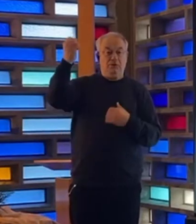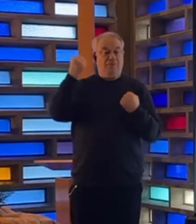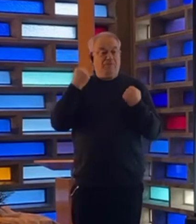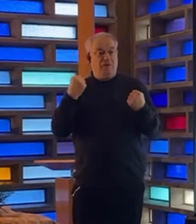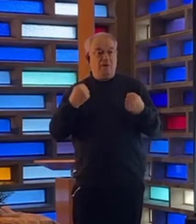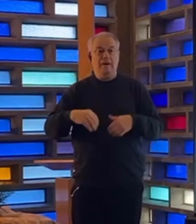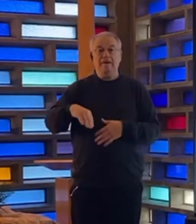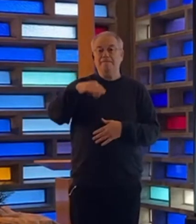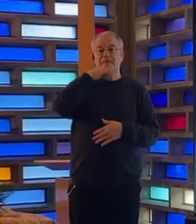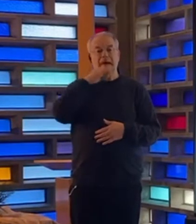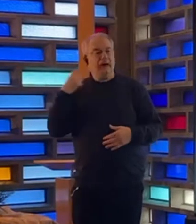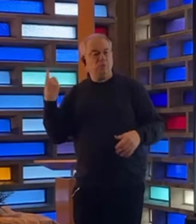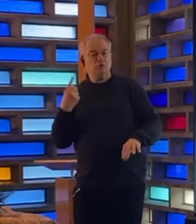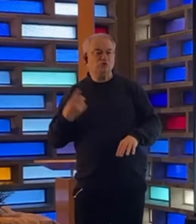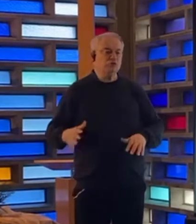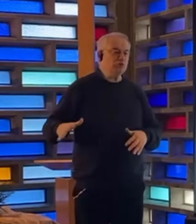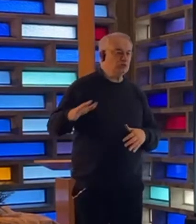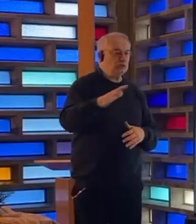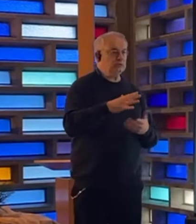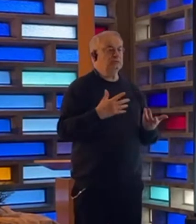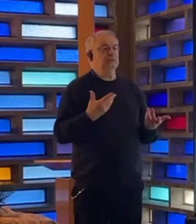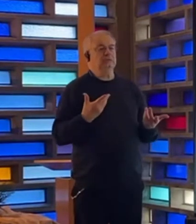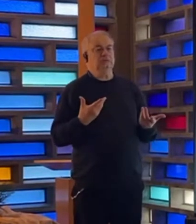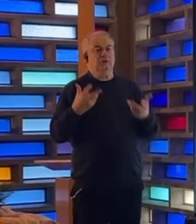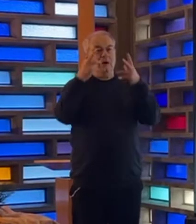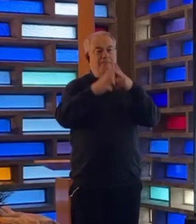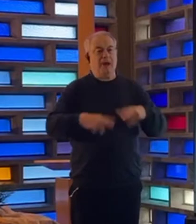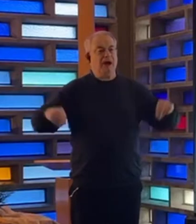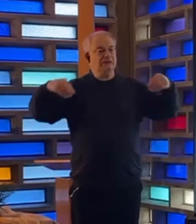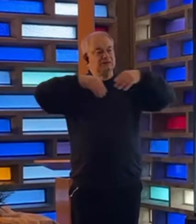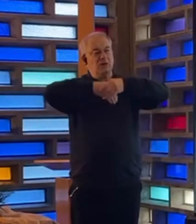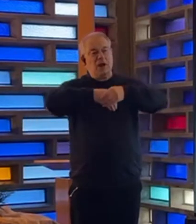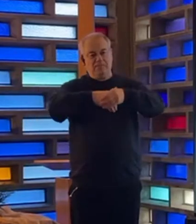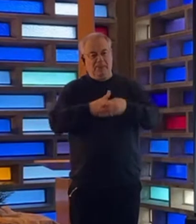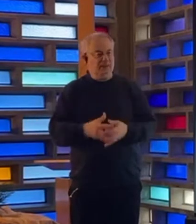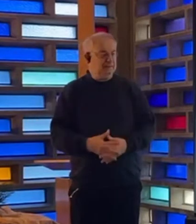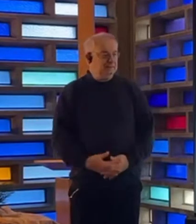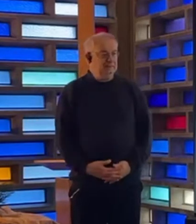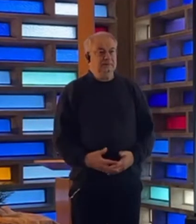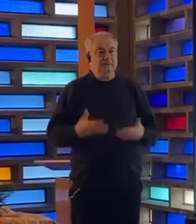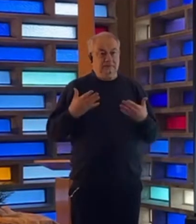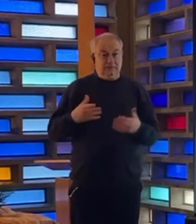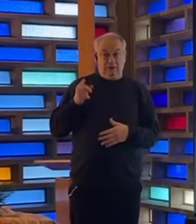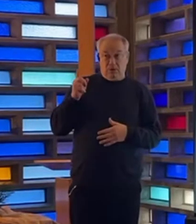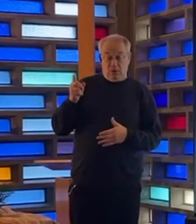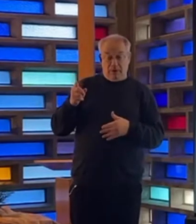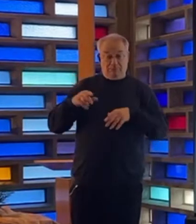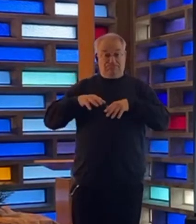Père pour toujours, Prince de la paix. Il étendra son